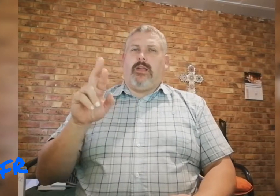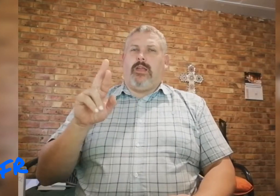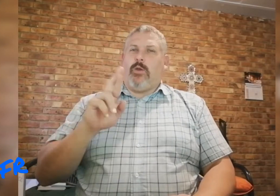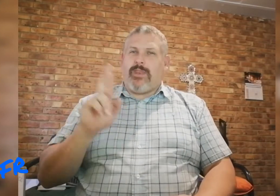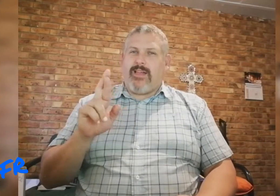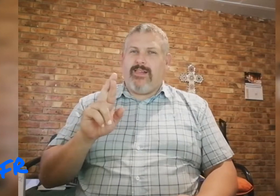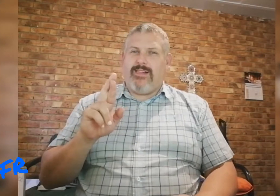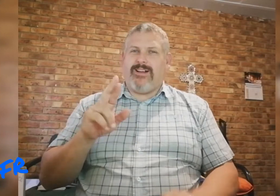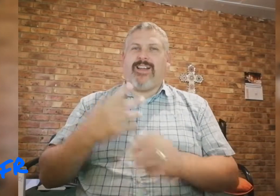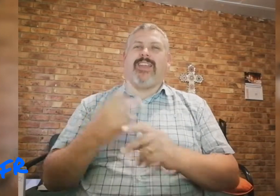En nou het